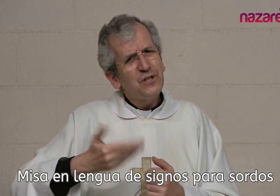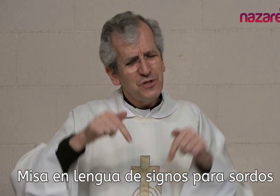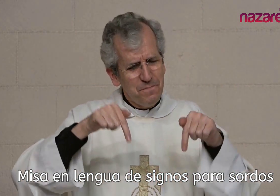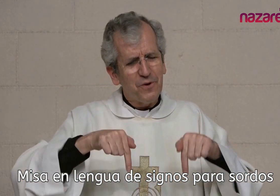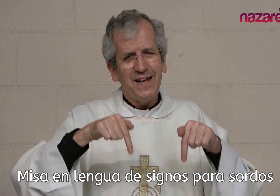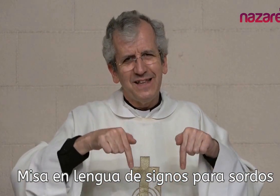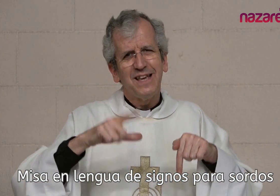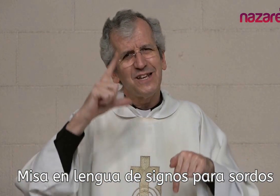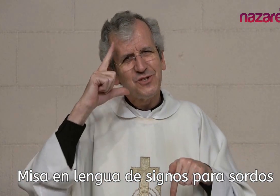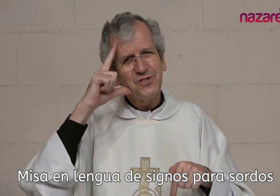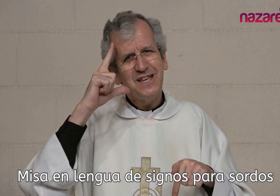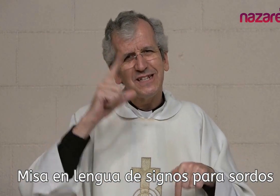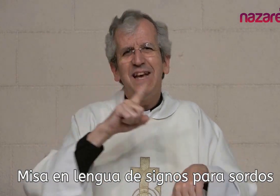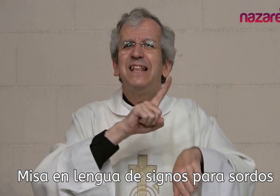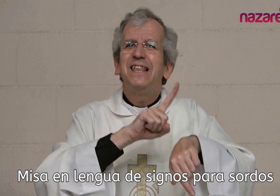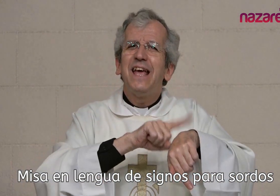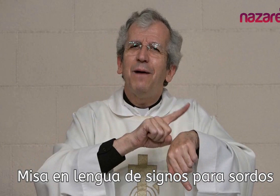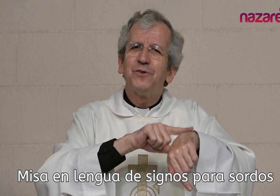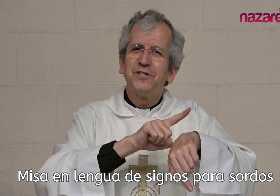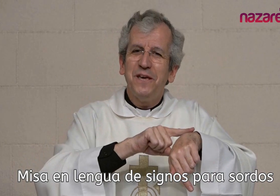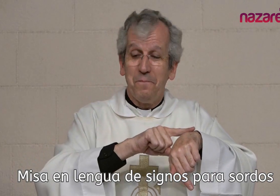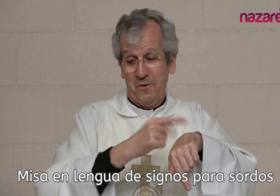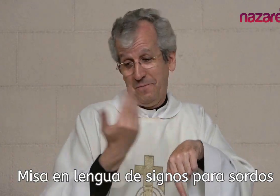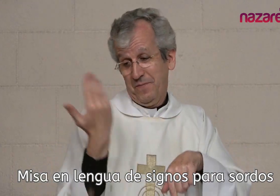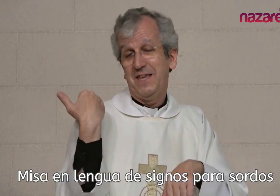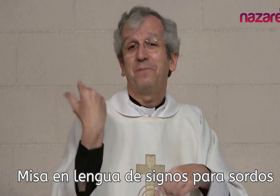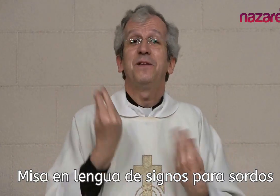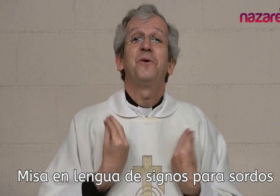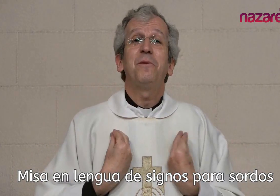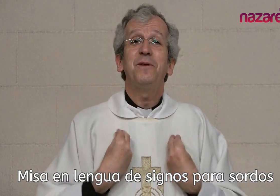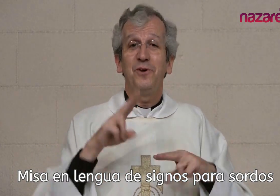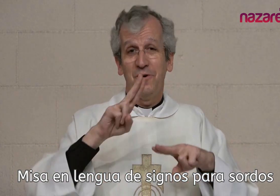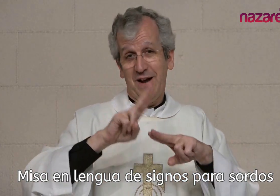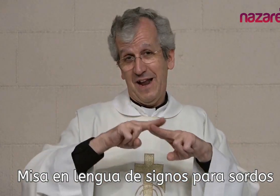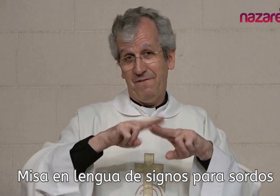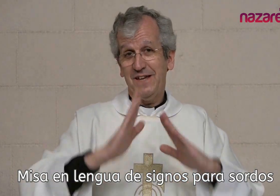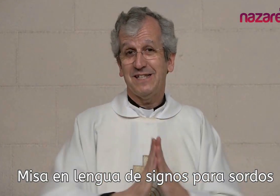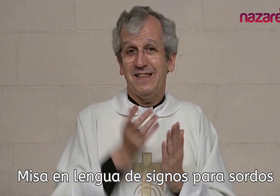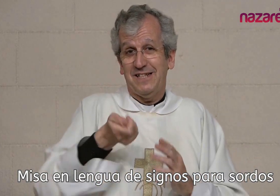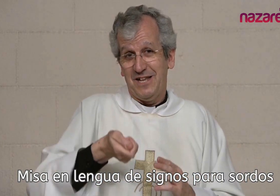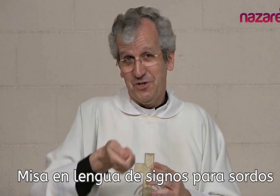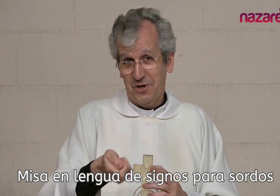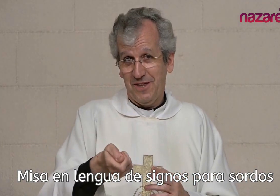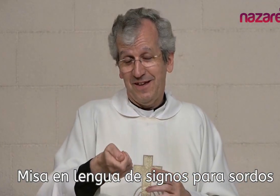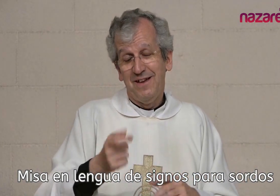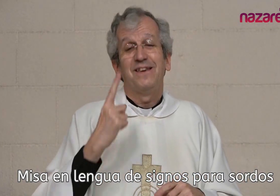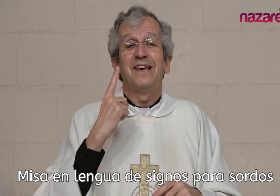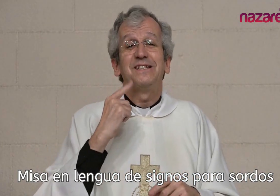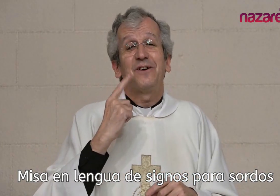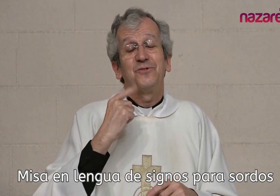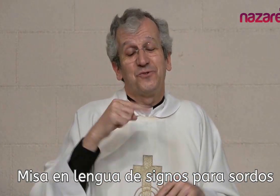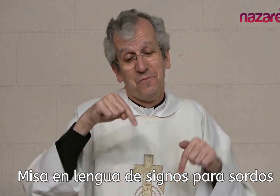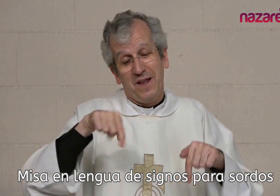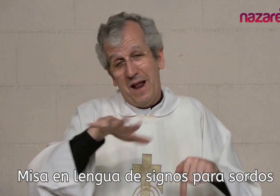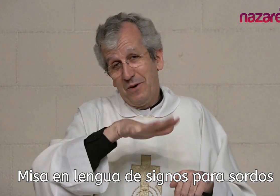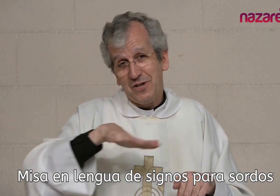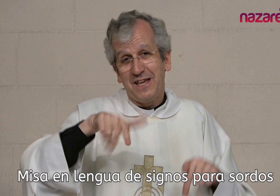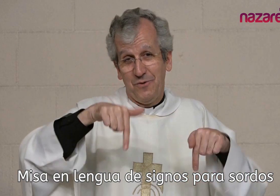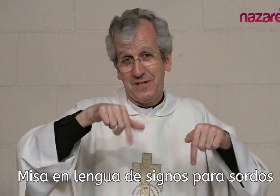eso es importante que estos días tengamos tiempo, y habiendo vivido la fiesta de San Jordi, que hay esa costumbre, al menos aquí en